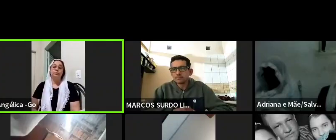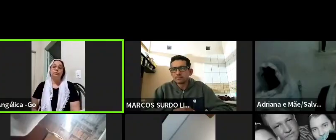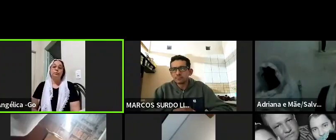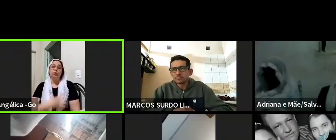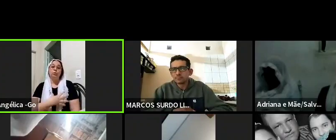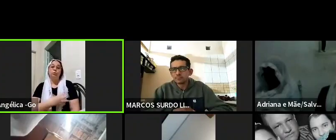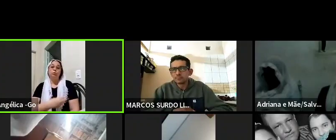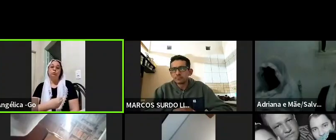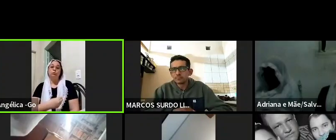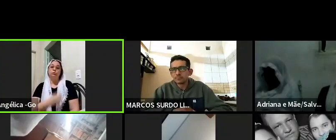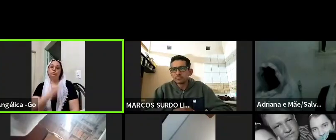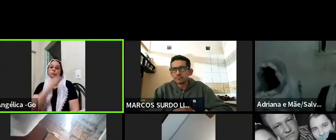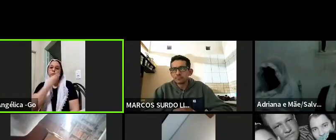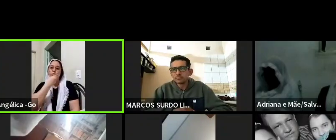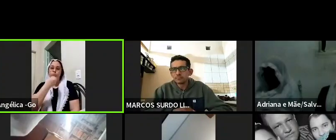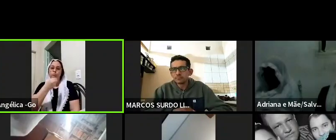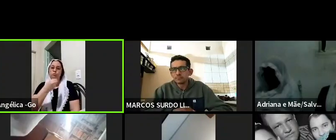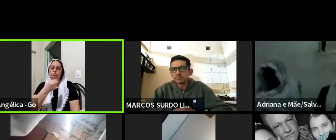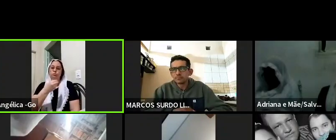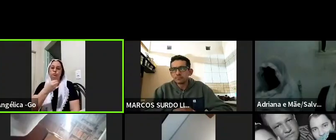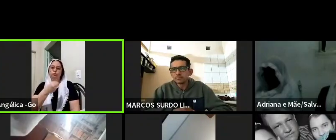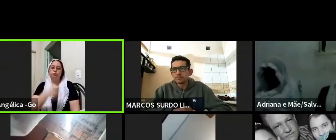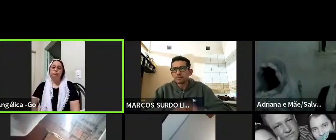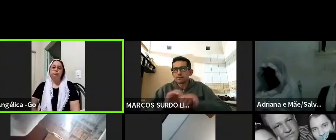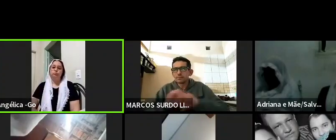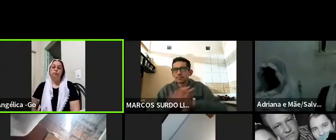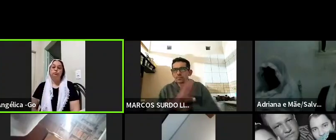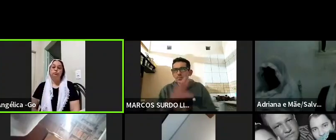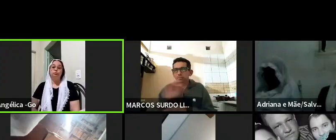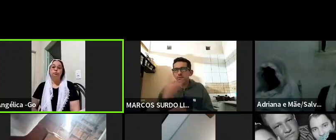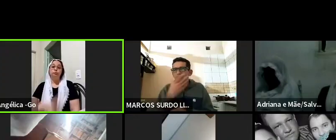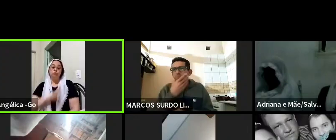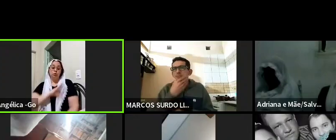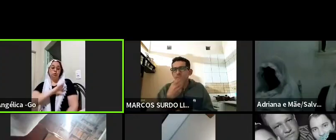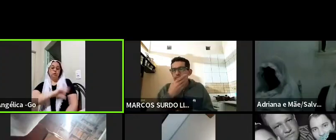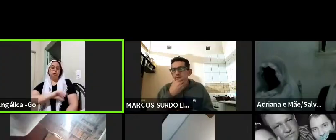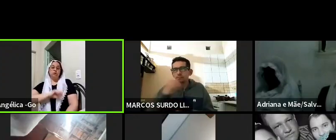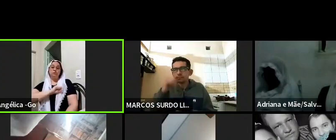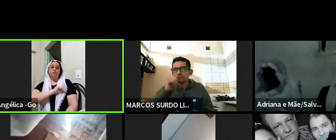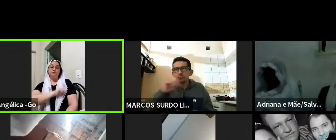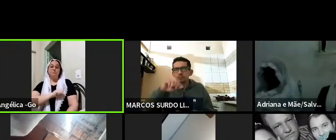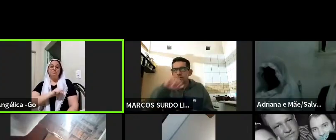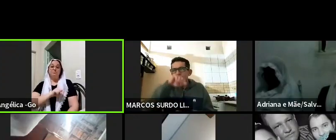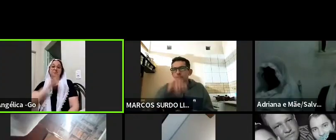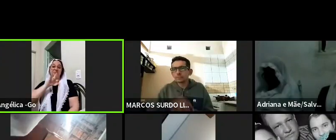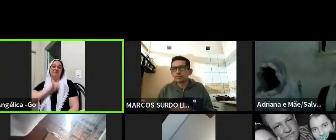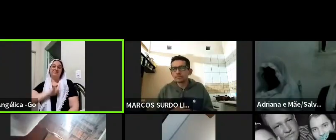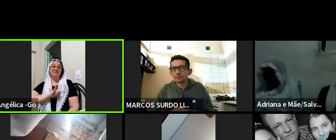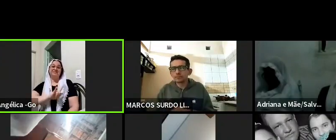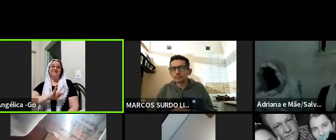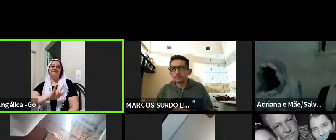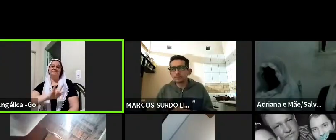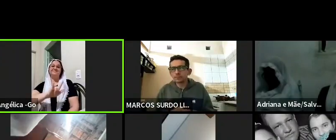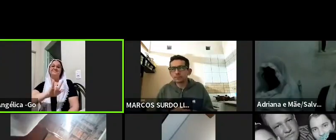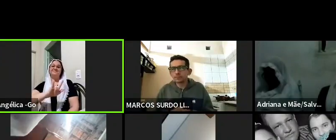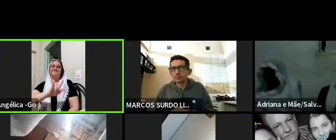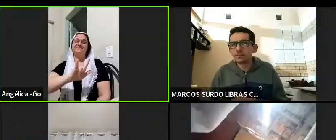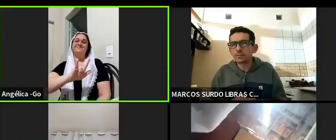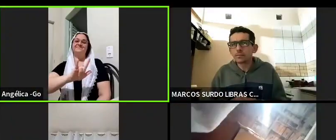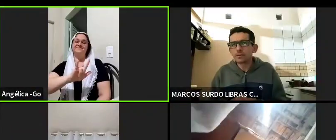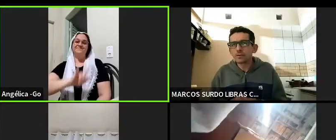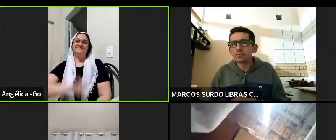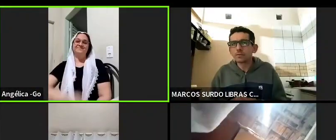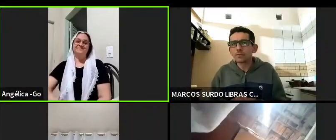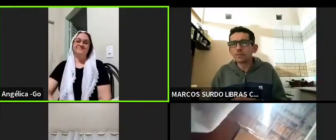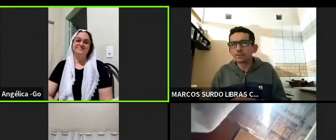algum servo, alguma serva, falar que ficou decepcionado? por aquilo que